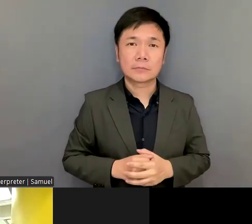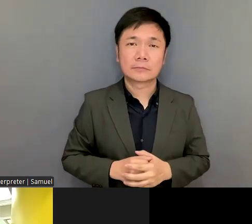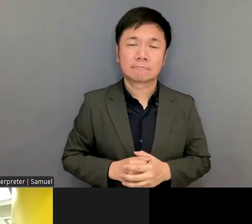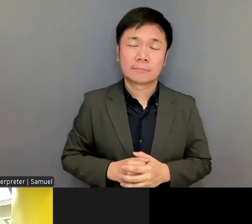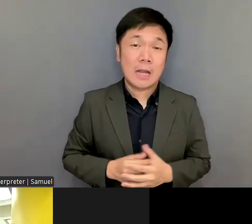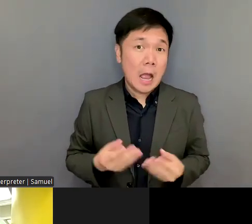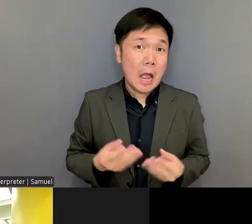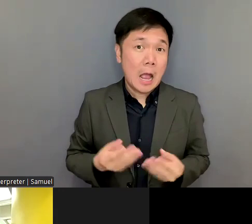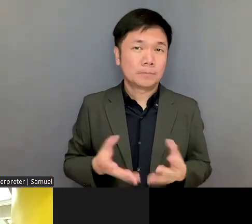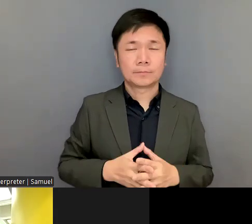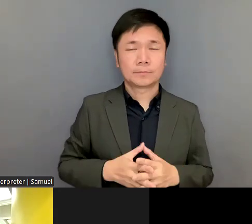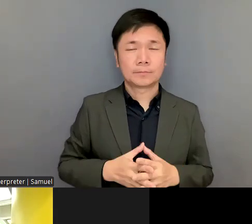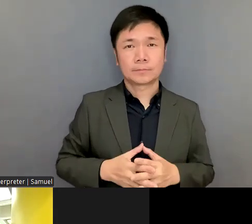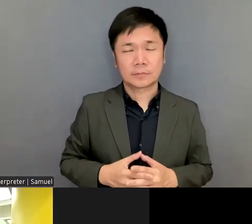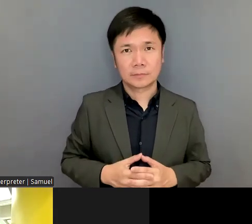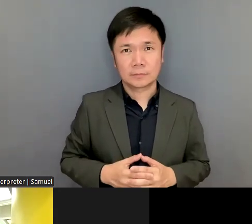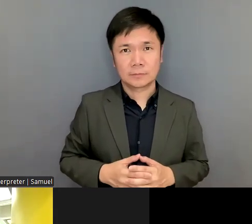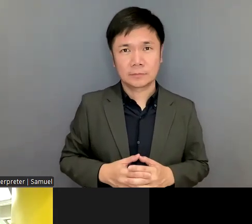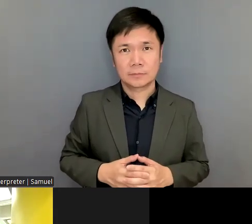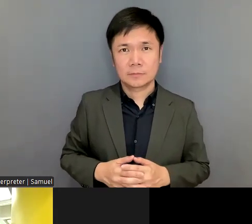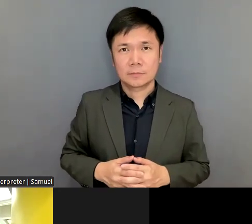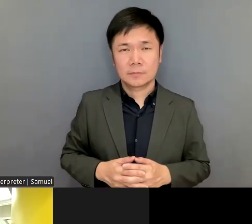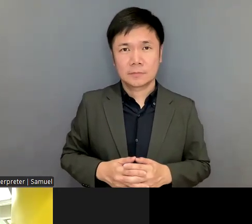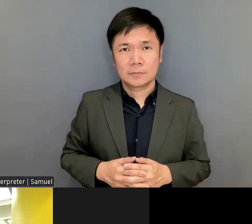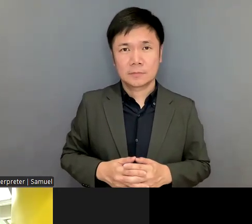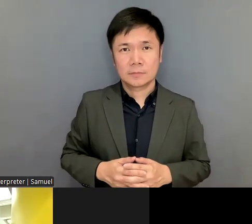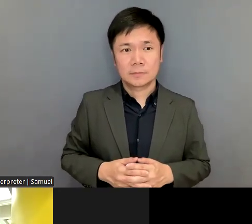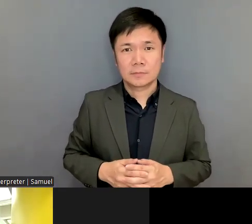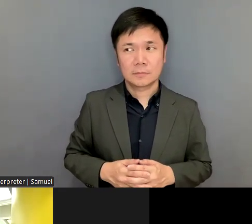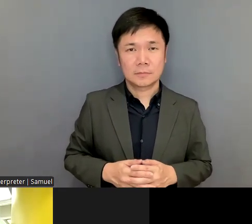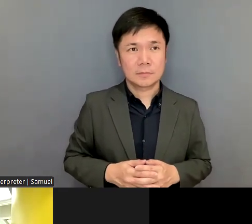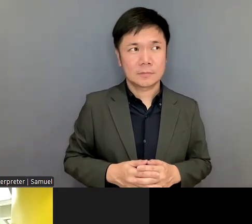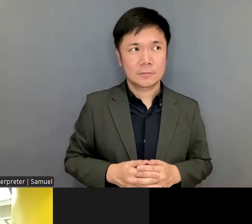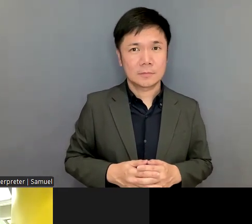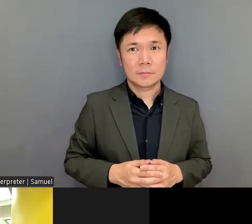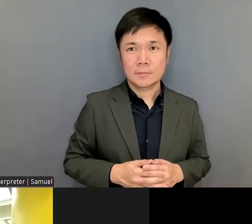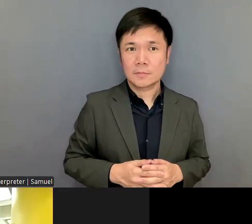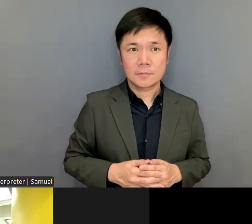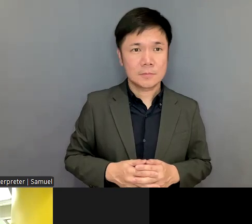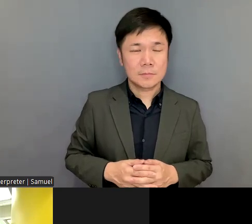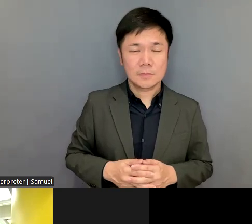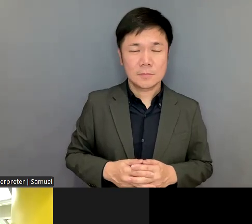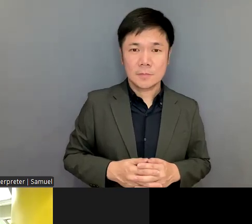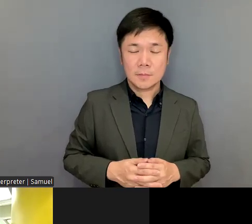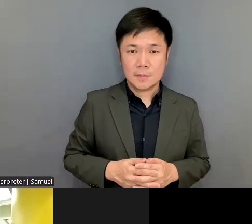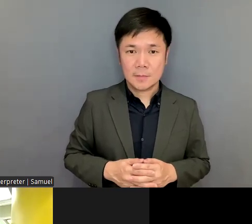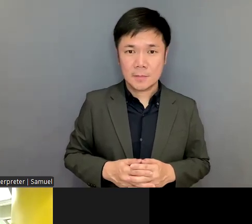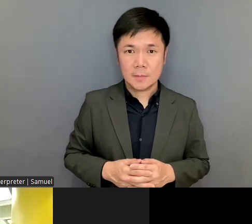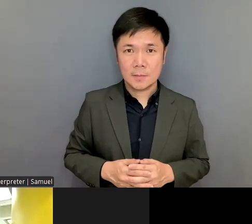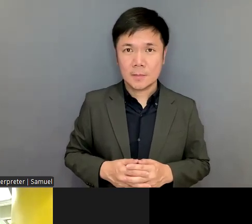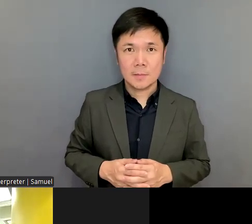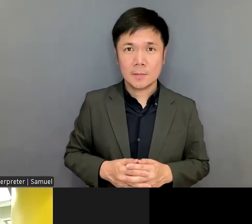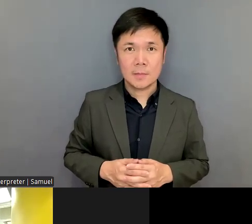no the está en los alimentation, lugares cercanos donde acostumbramos a hacerlo. Las plantas medicinales las um, estamos perdiendo the porque food el and cambio